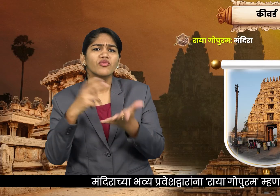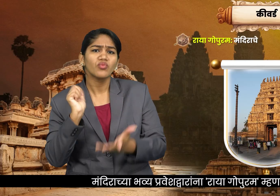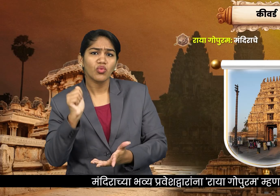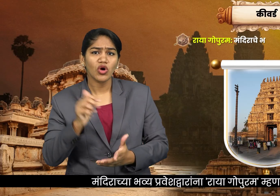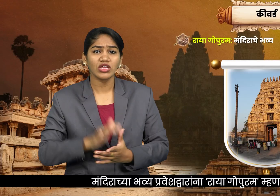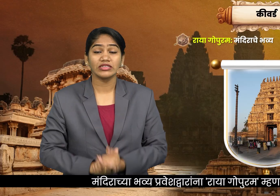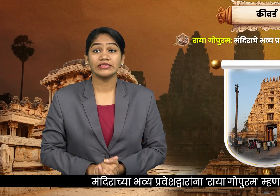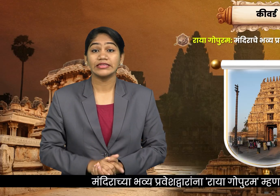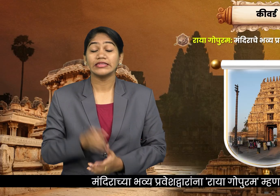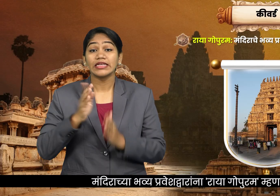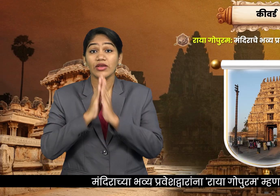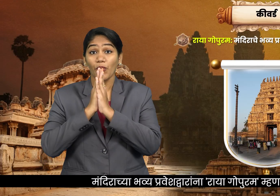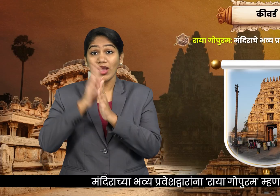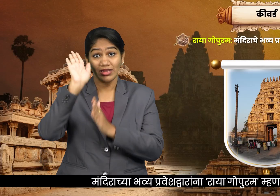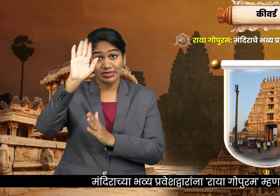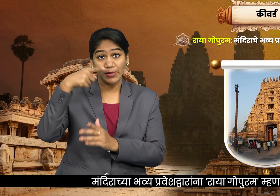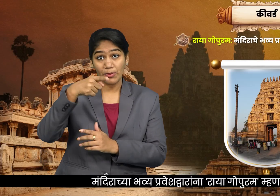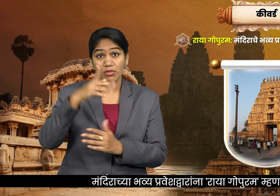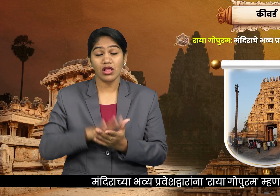मंदिराच्या भव्य